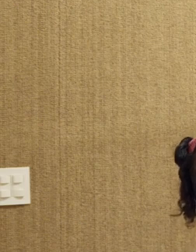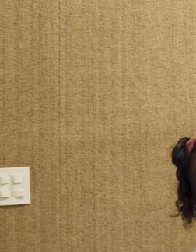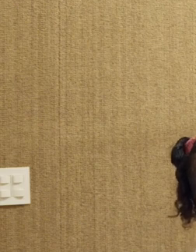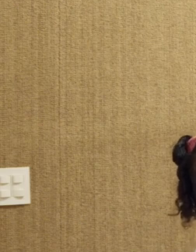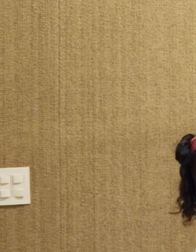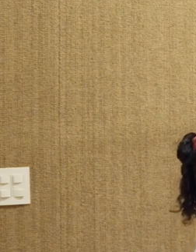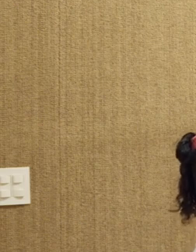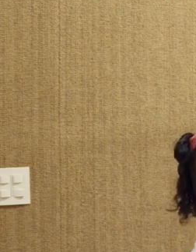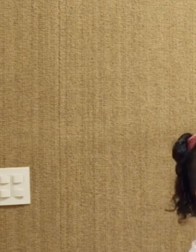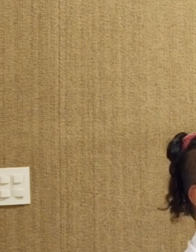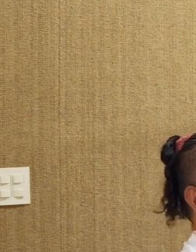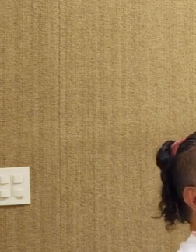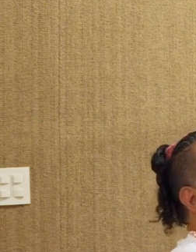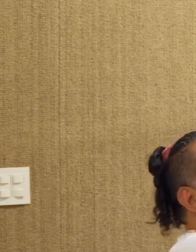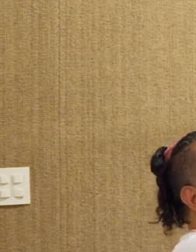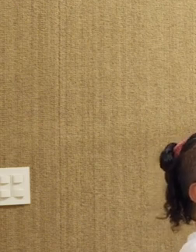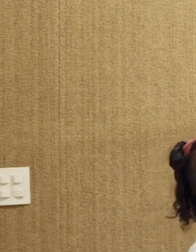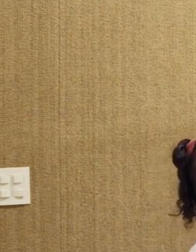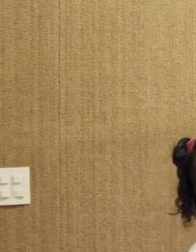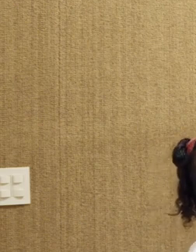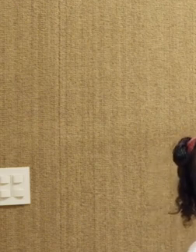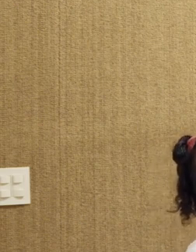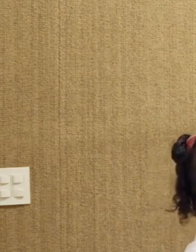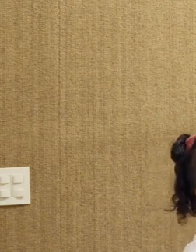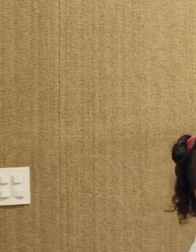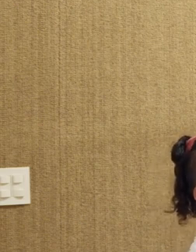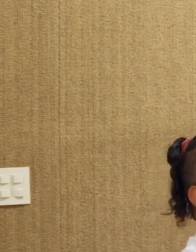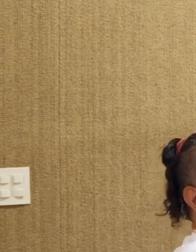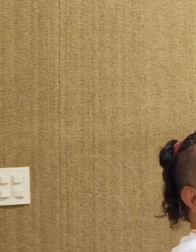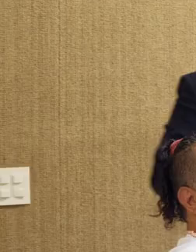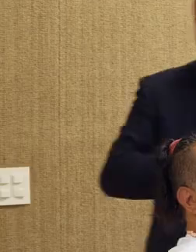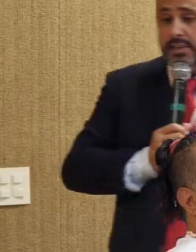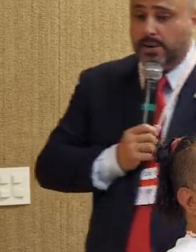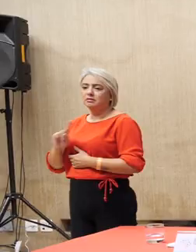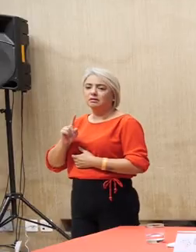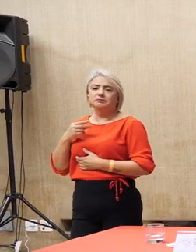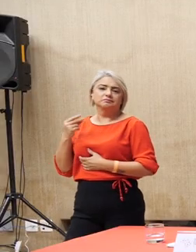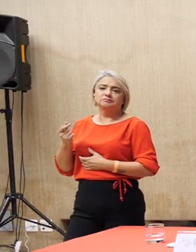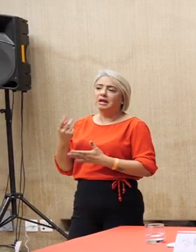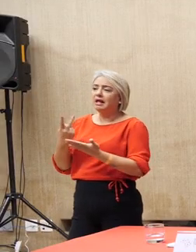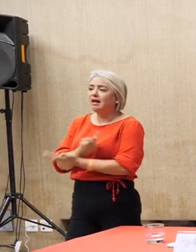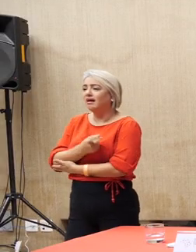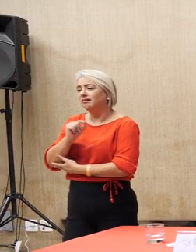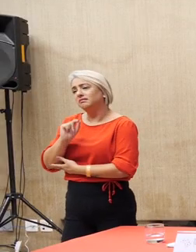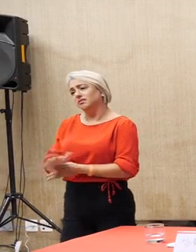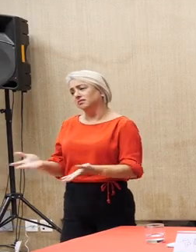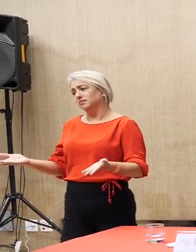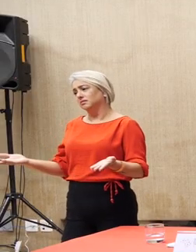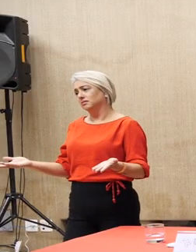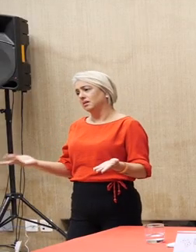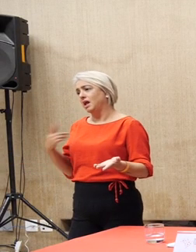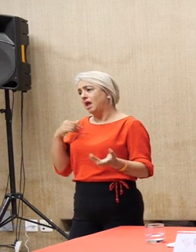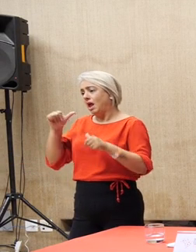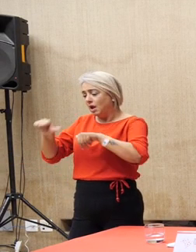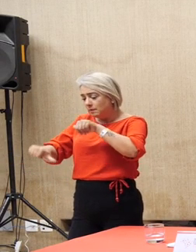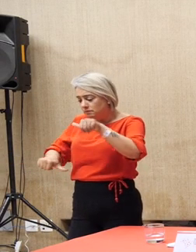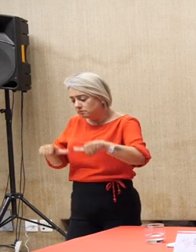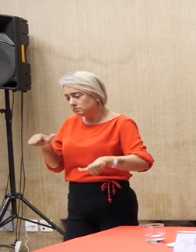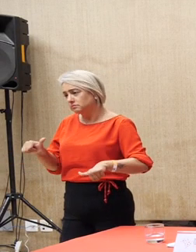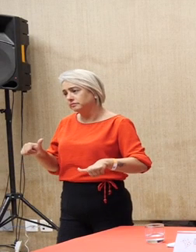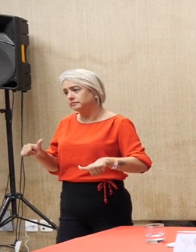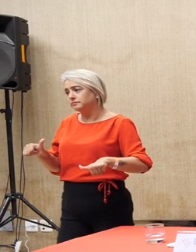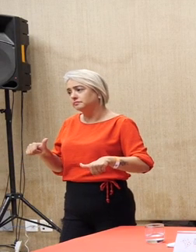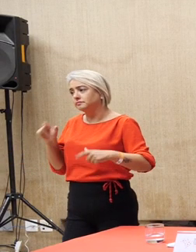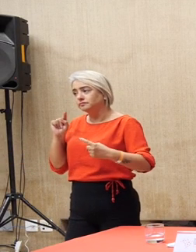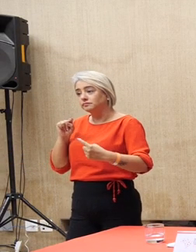pública, que, se vocês perceberem, o Fórum de Segurança Pública não vem dando certo há um bom tempo. Então, a gente está querendo fazer essa mudança